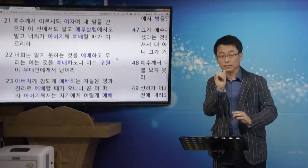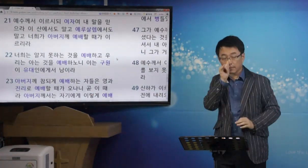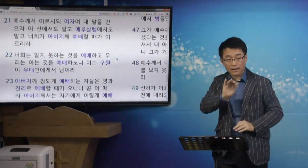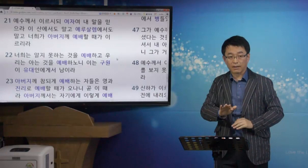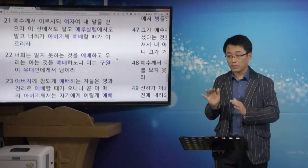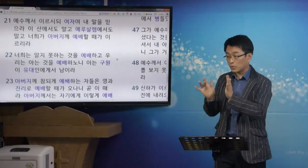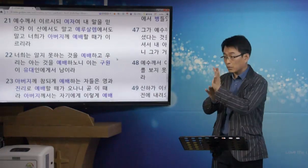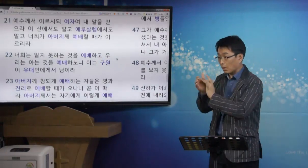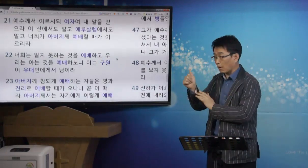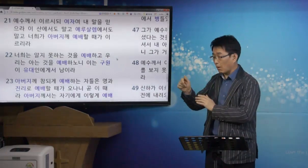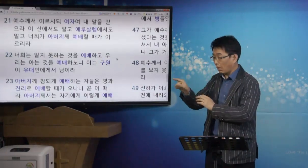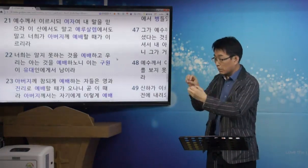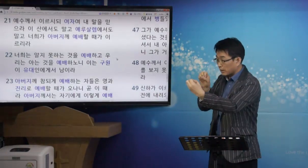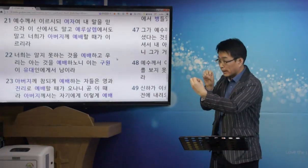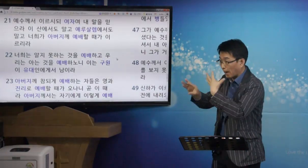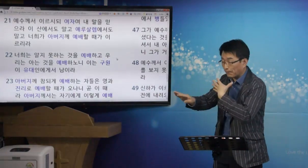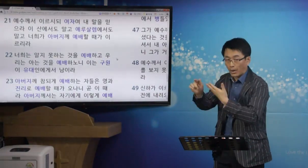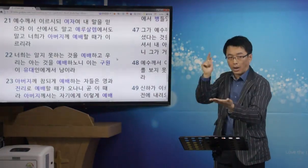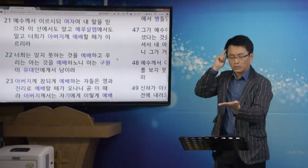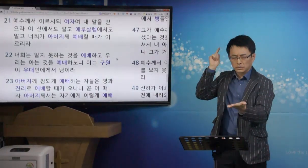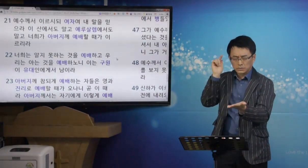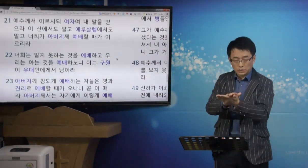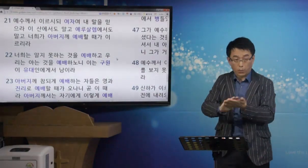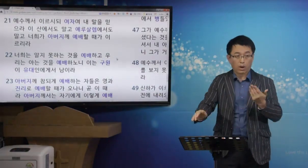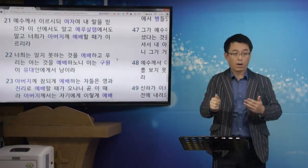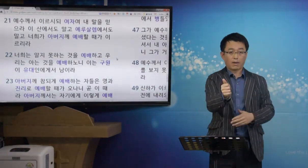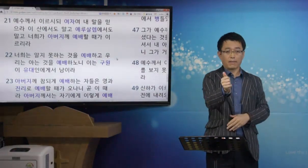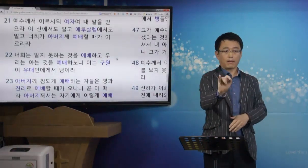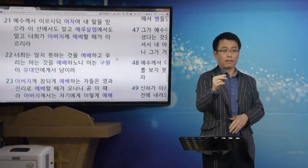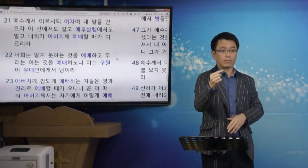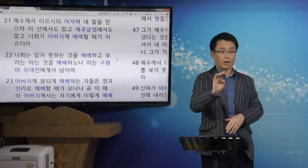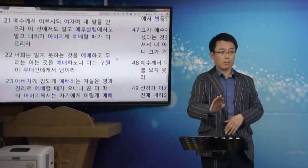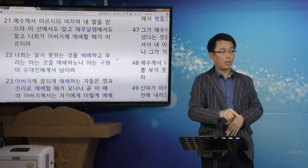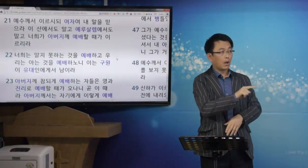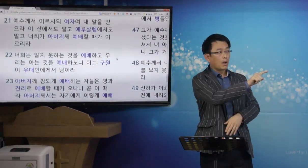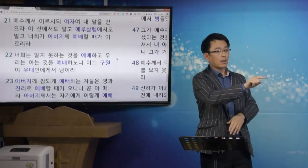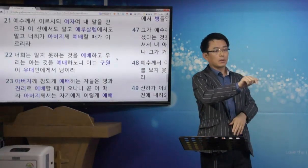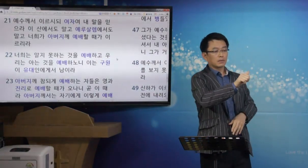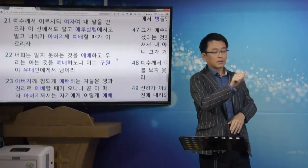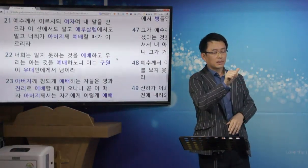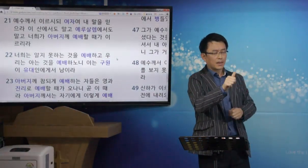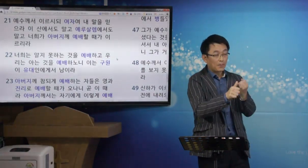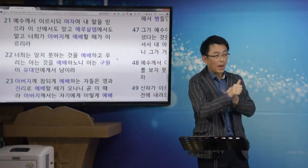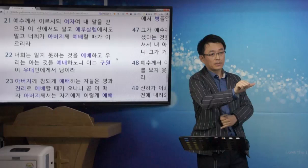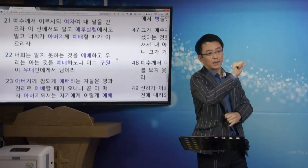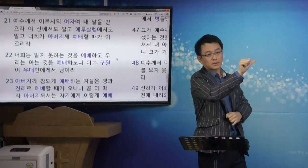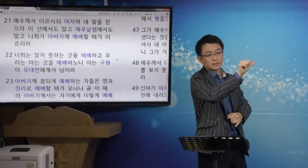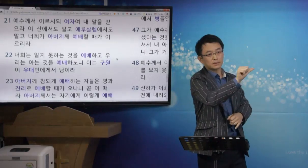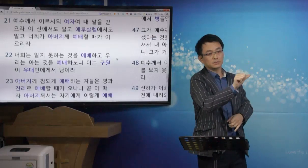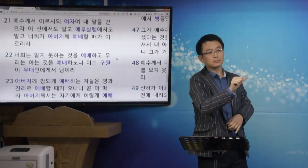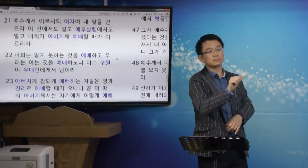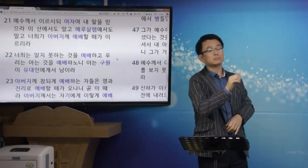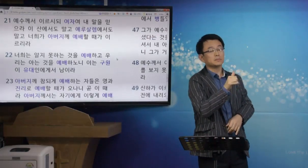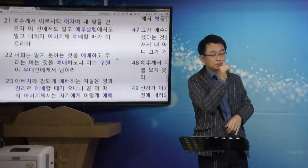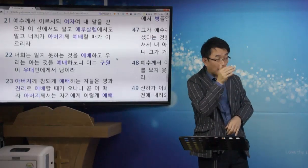간절함이 있다 라고 했을 때 예수님께서 시원하게 해답을 주시는 거죠. 남편